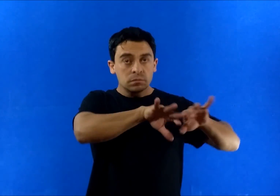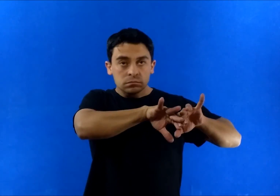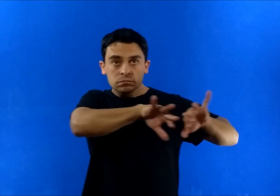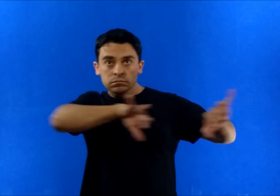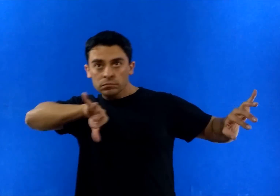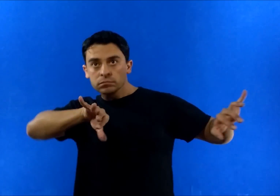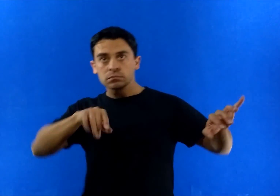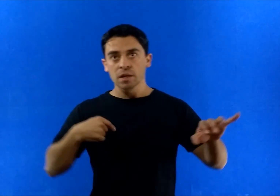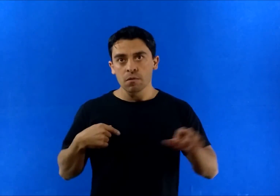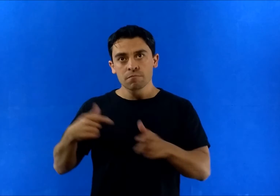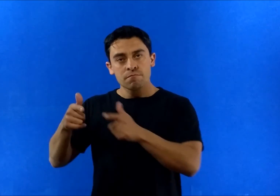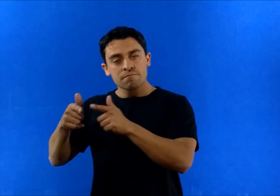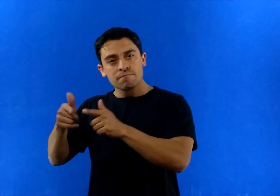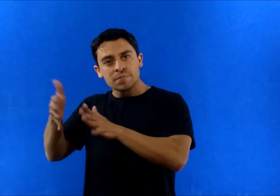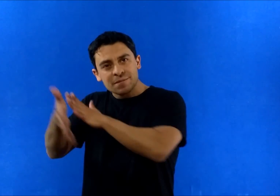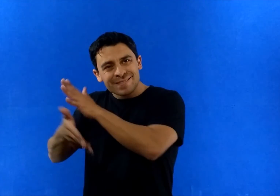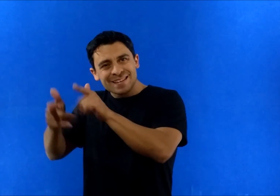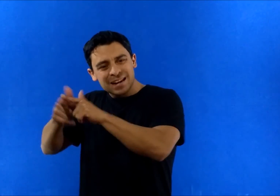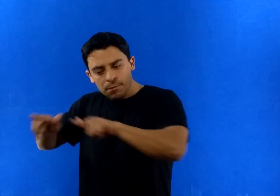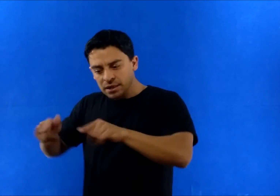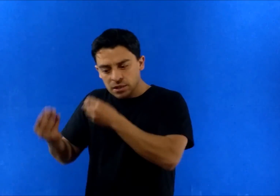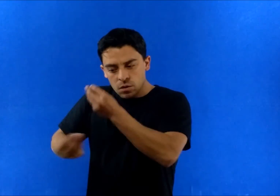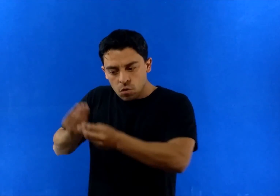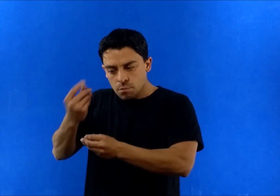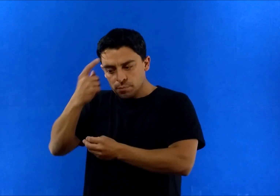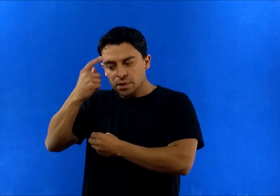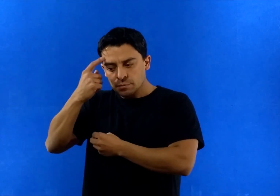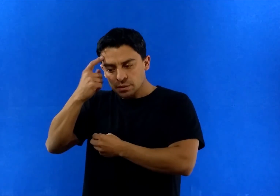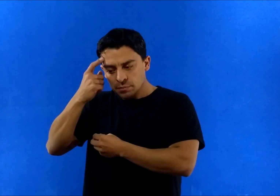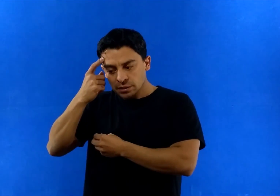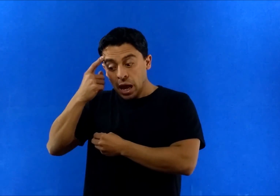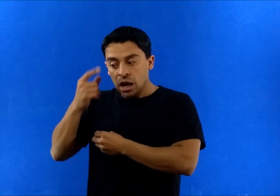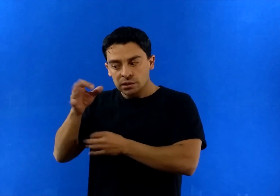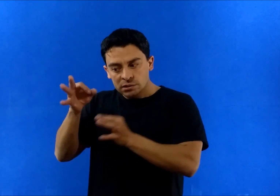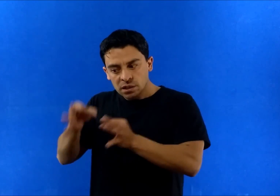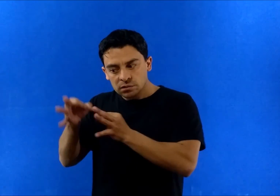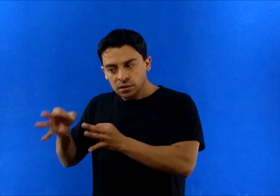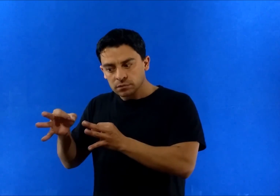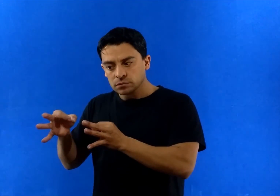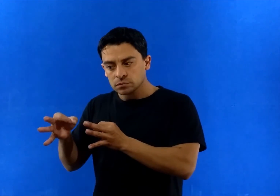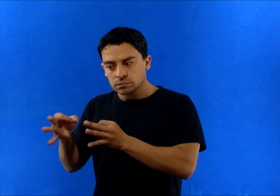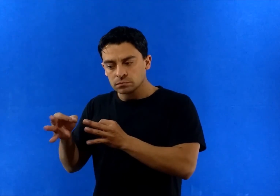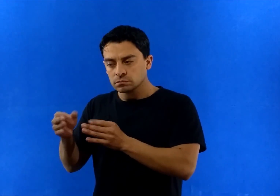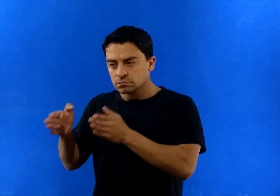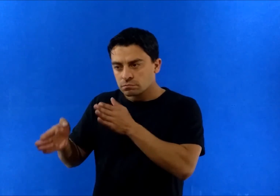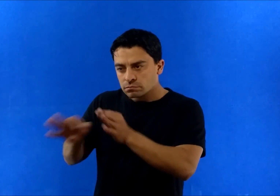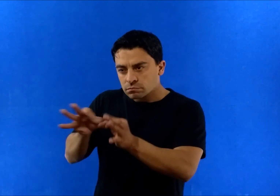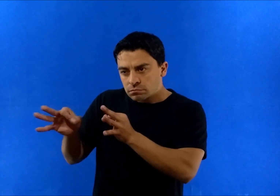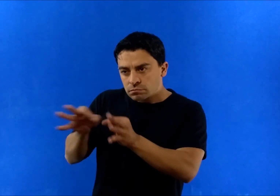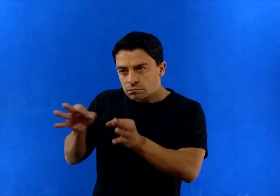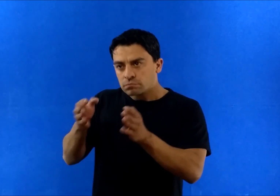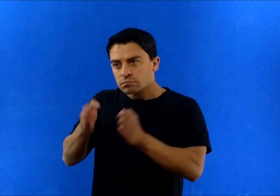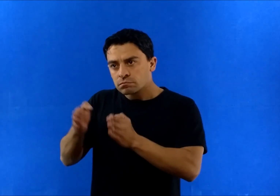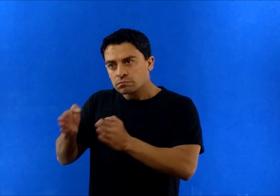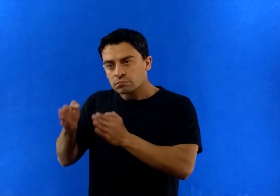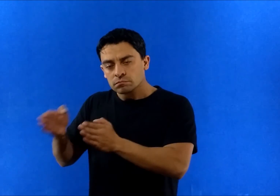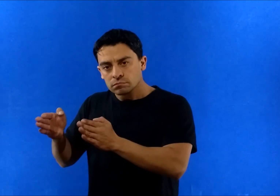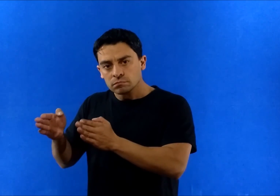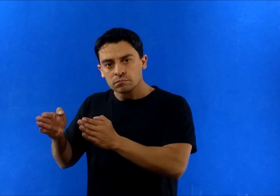que não é igual ao português, que ele é diferente, que ele tem uma gramática. Como que é essa gramática? Qual que é a forma correta? Como que é sua